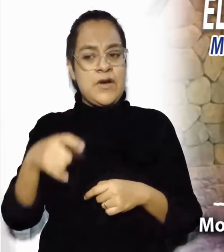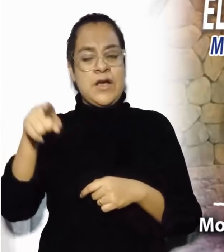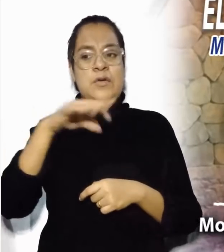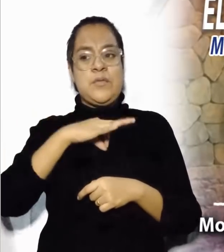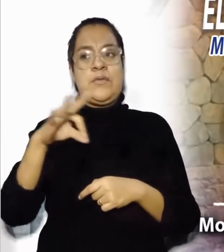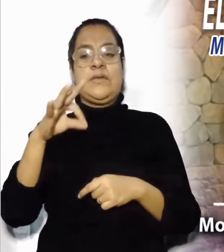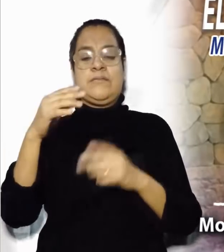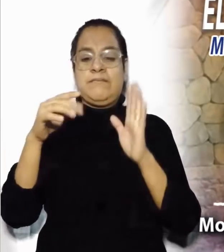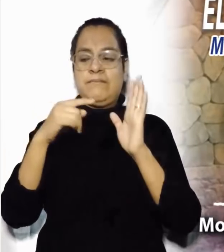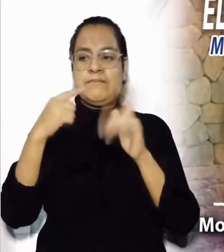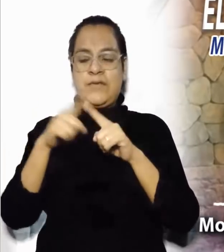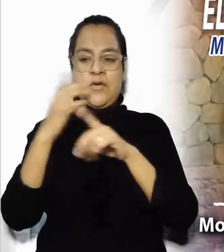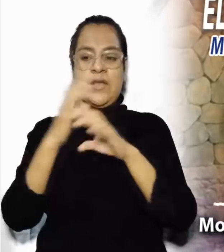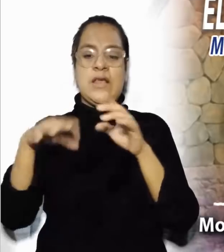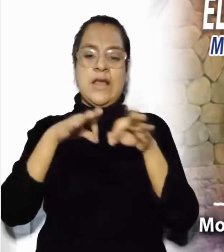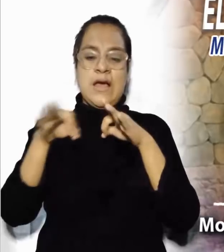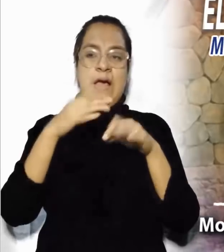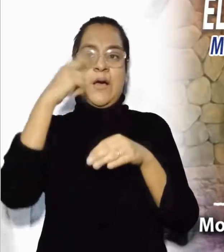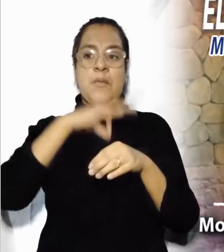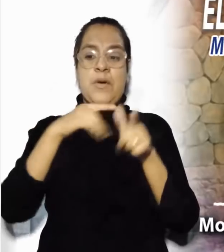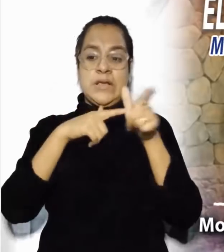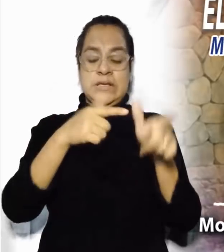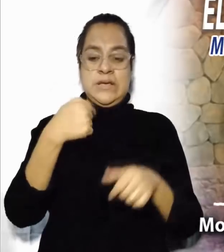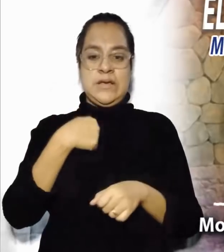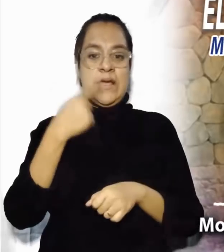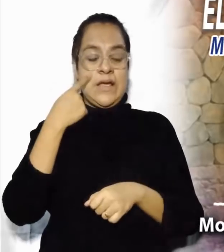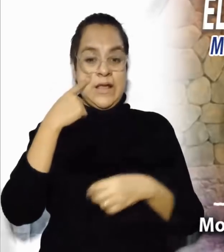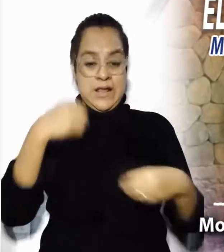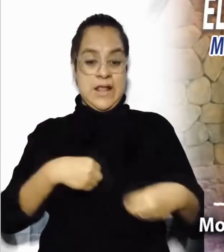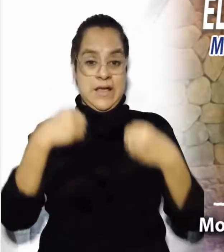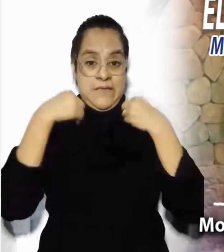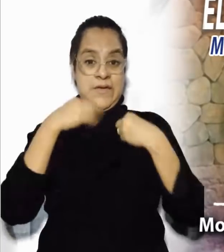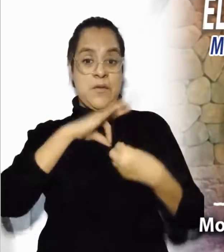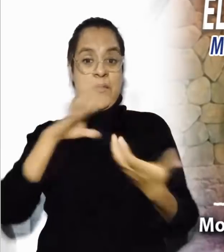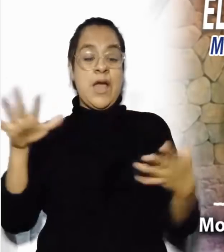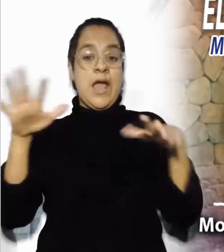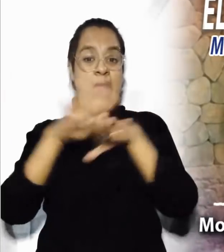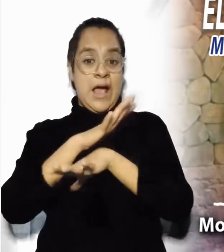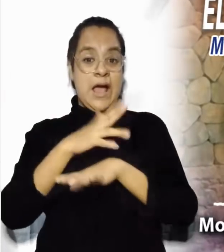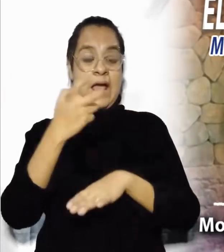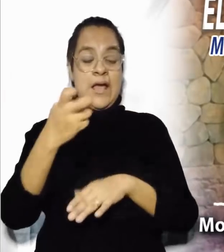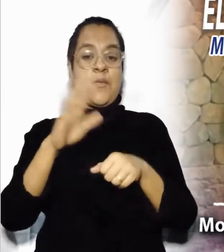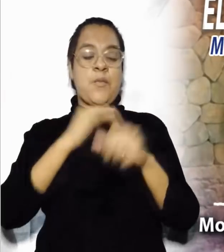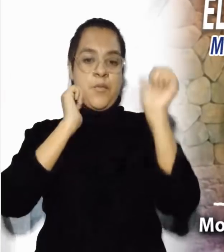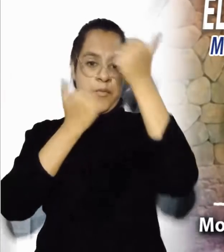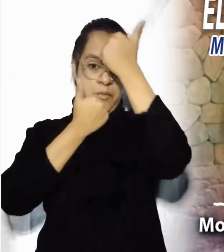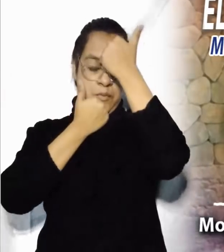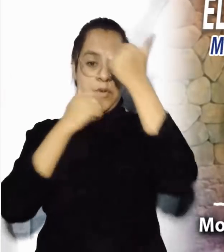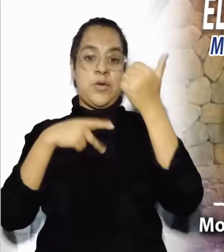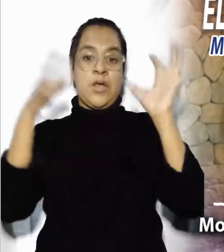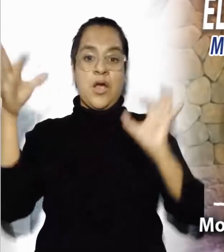exigencias que implica seguirlo. Capacidad de transformar la vida mediante el arrepentimiento y la